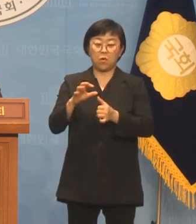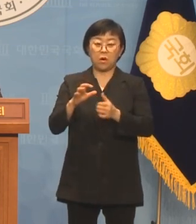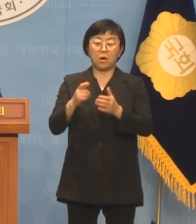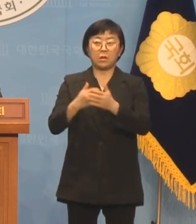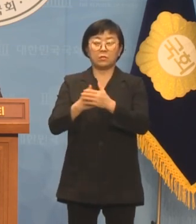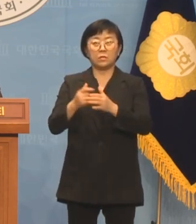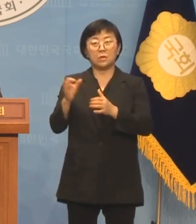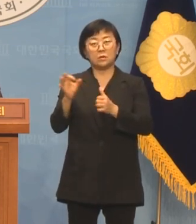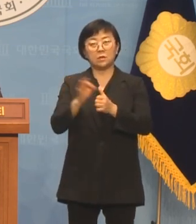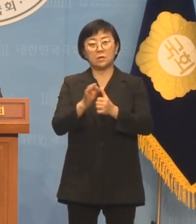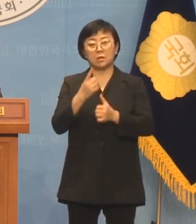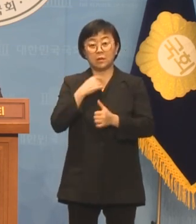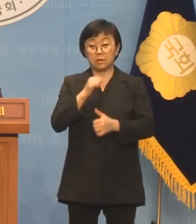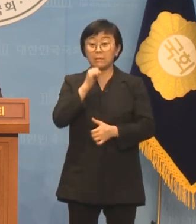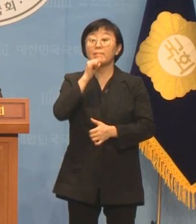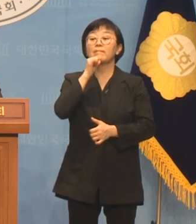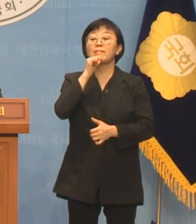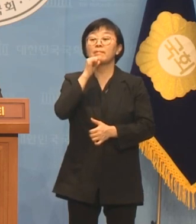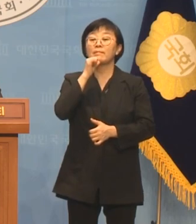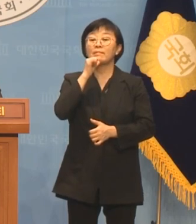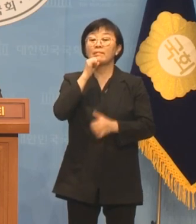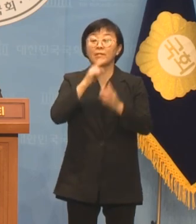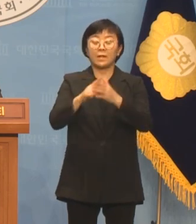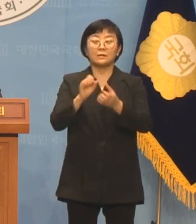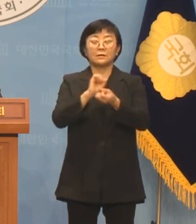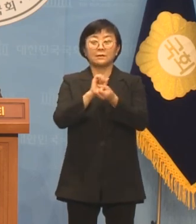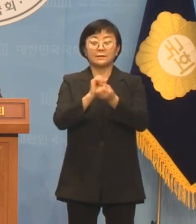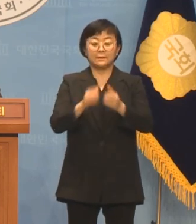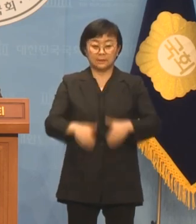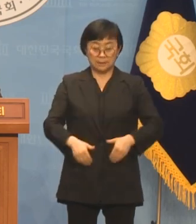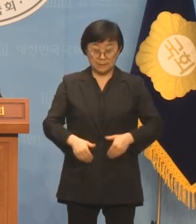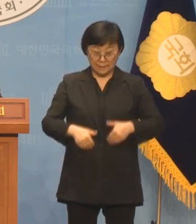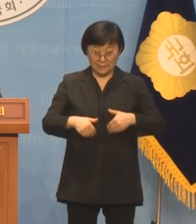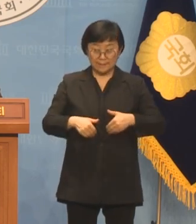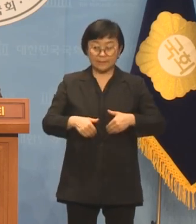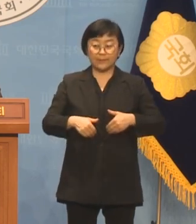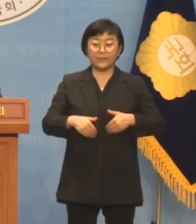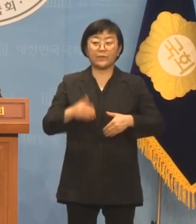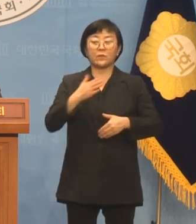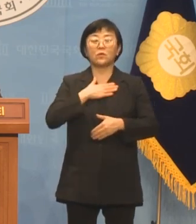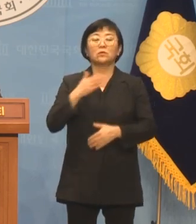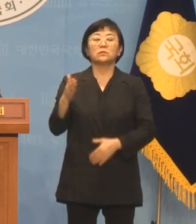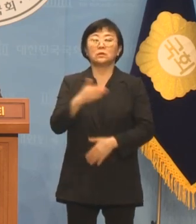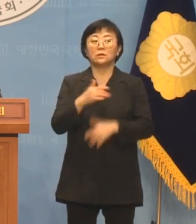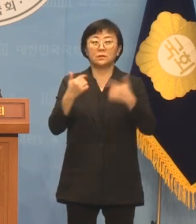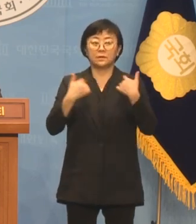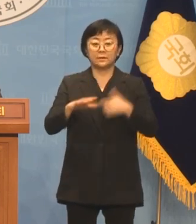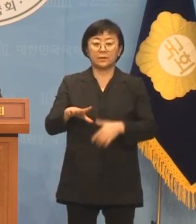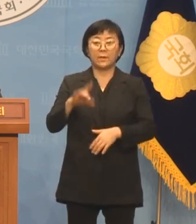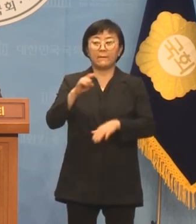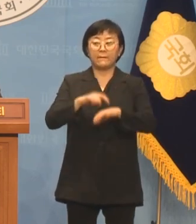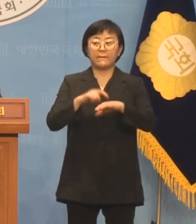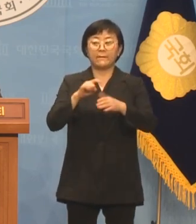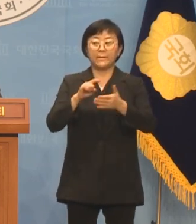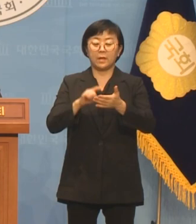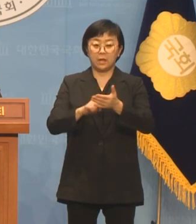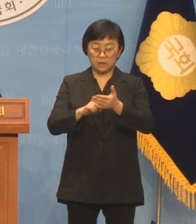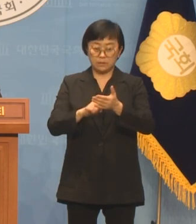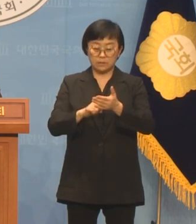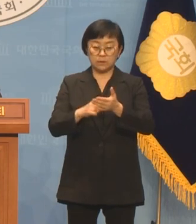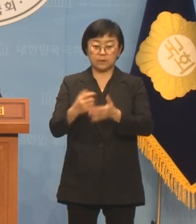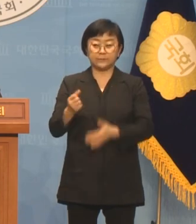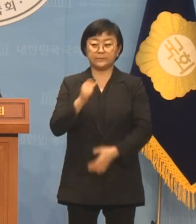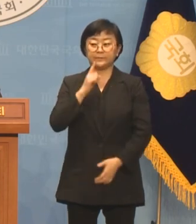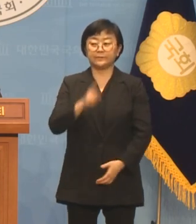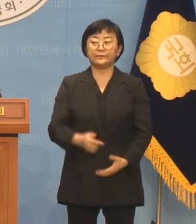가난과 그 가난 속에서도 꽃피던 따뜻함은 저로 하여금 늘 초심을 잃지 않도록